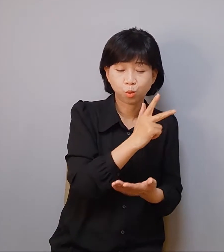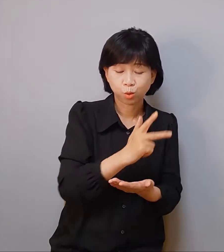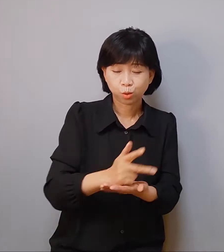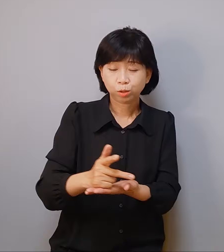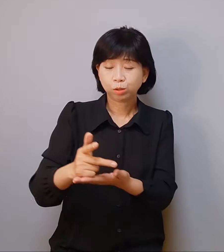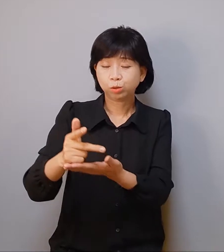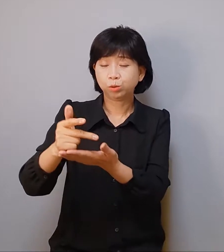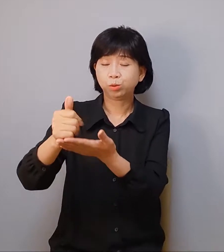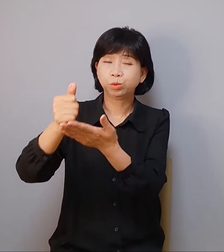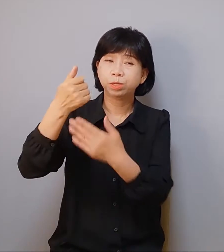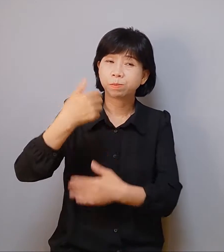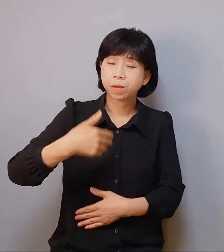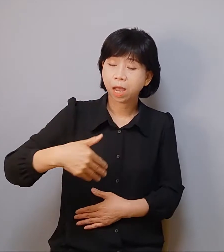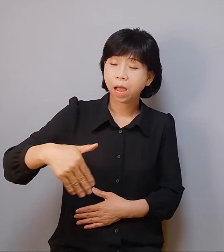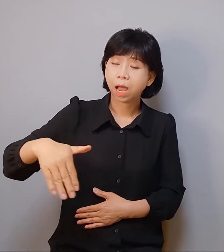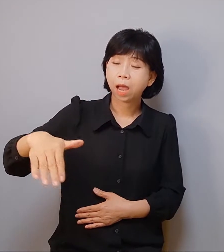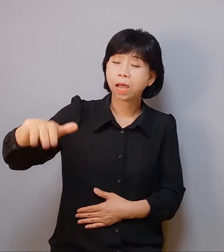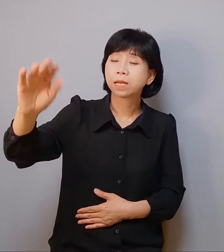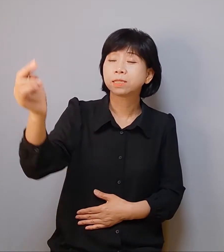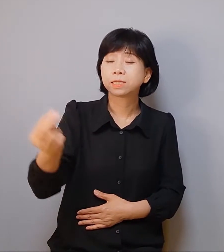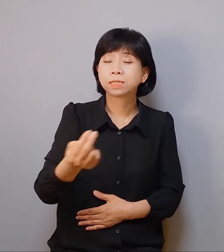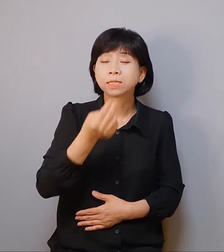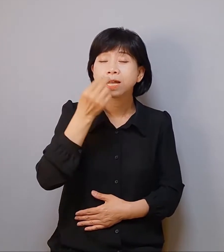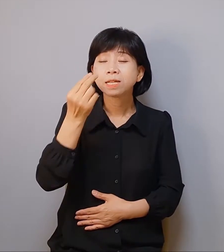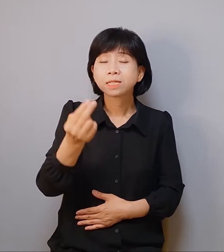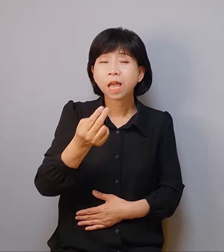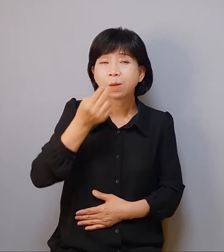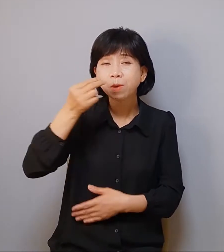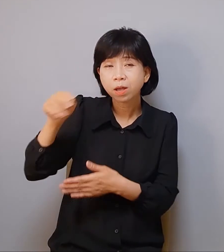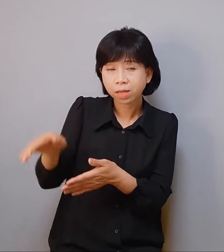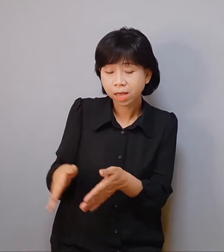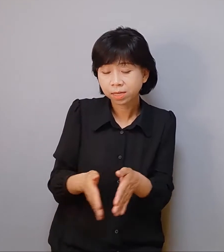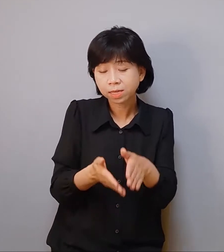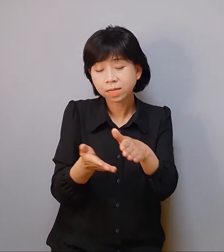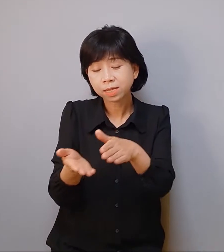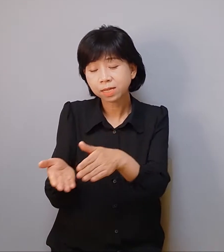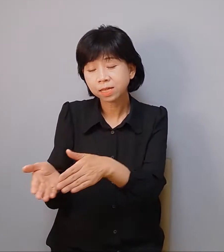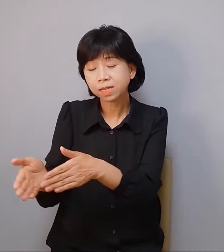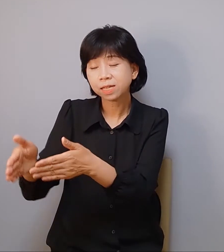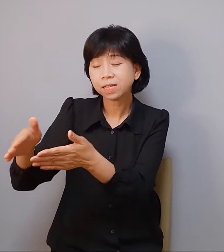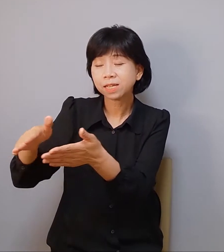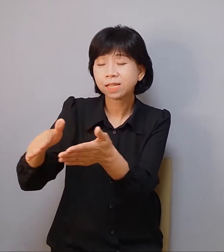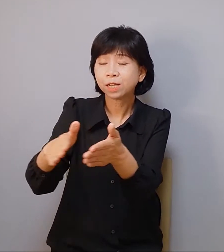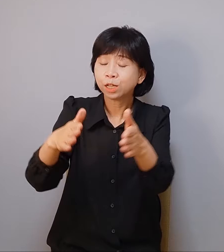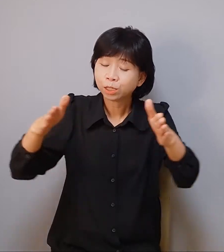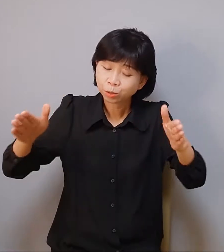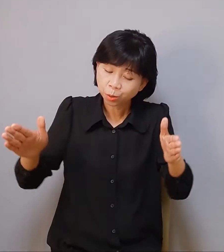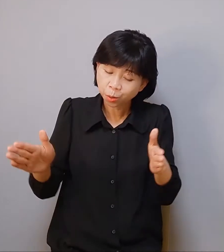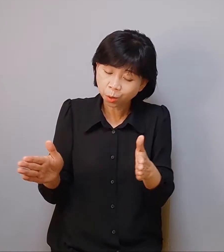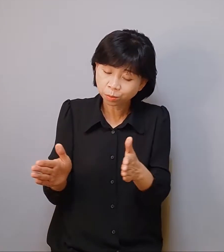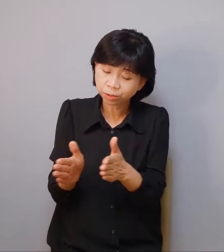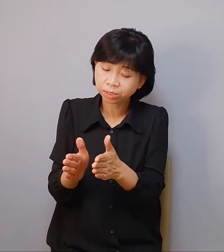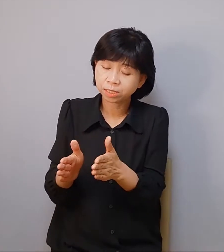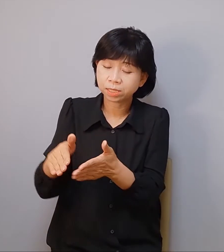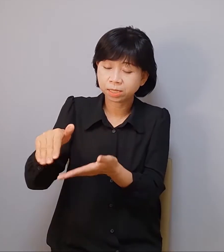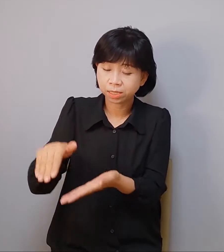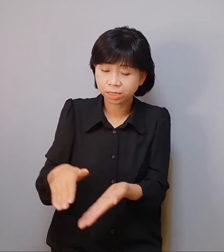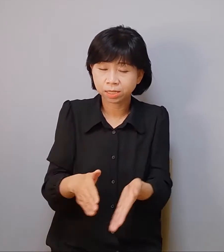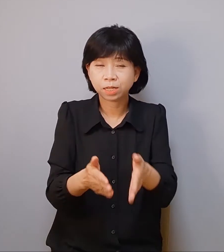아니하고 주님 가신 생명의 길